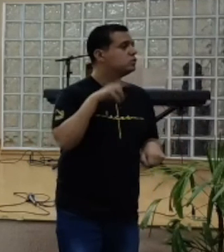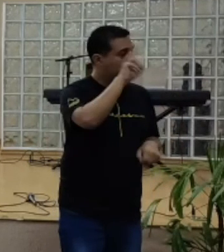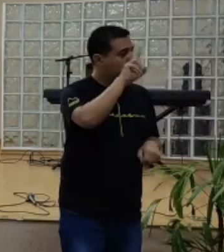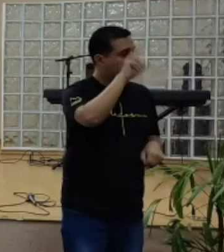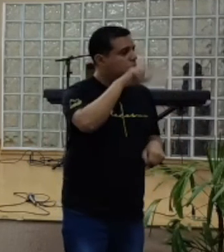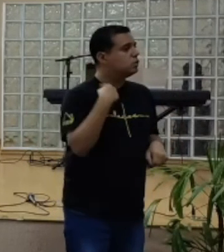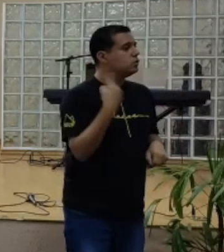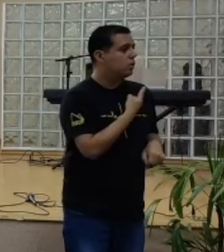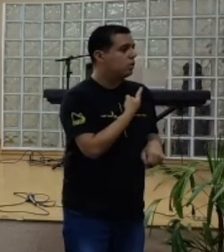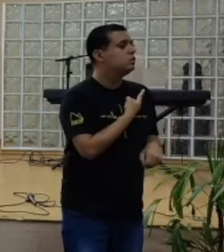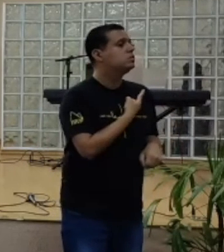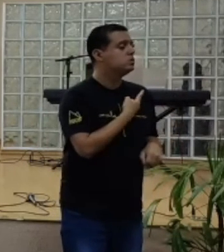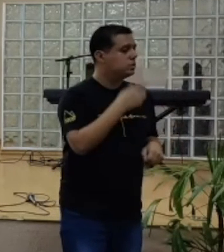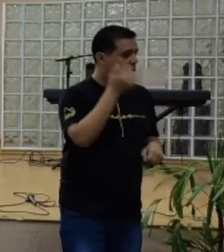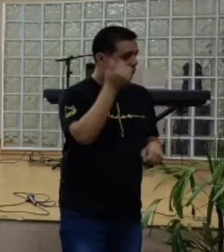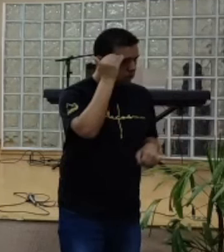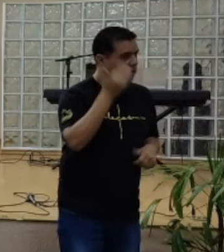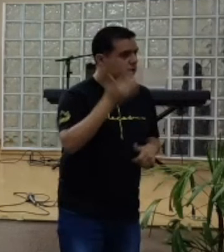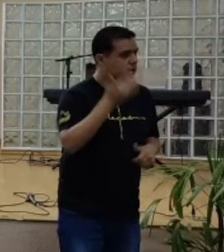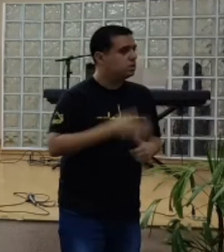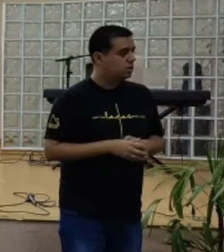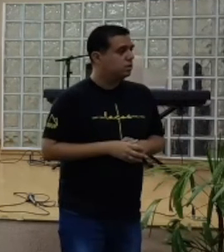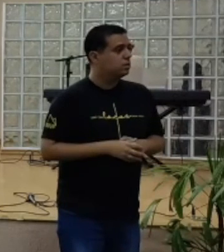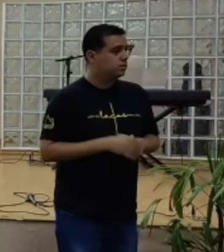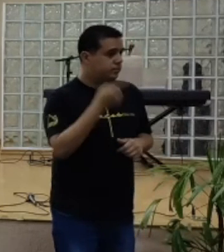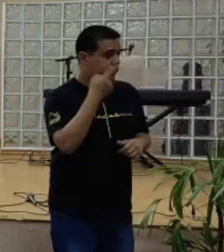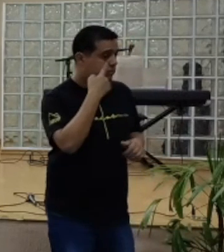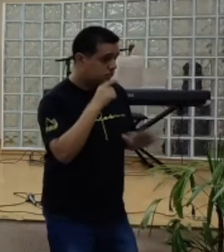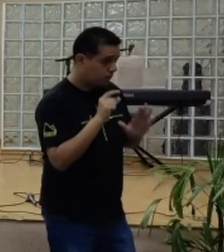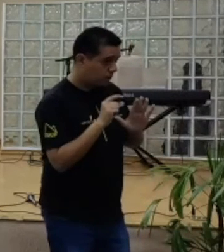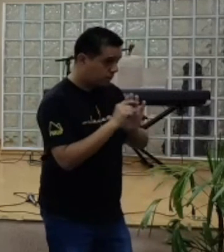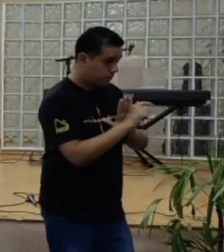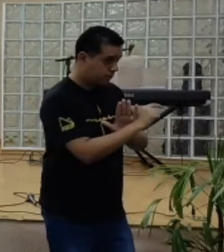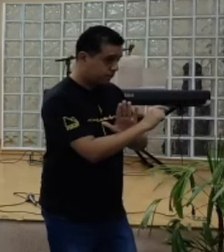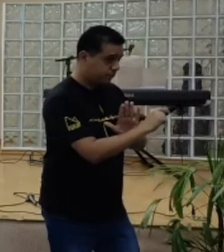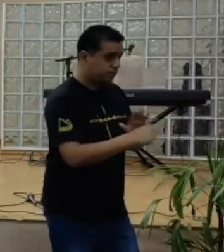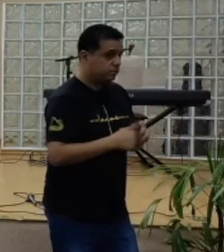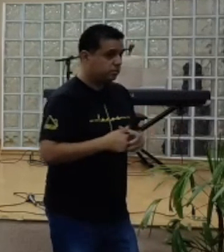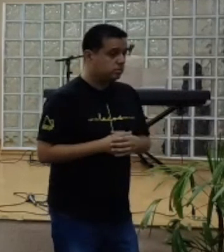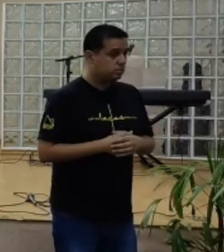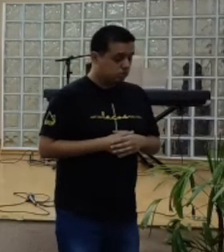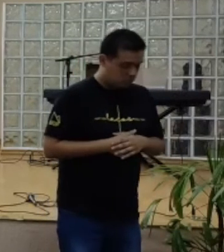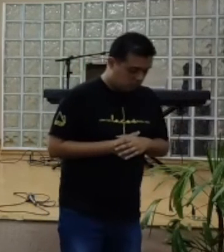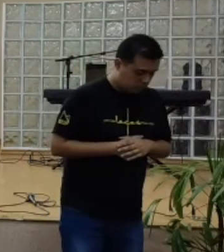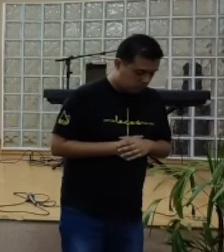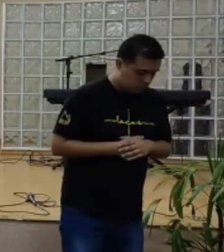hoje. Versículos, o final, versículos